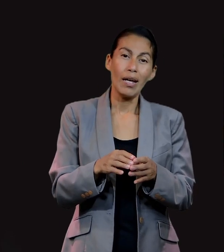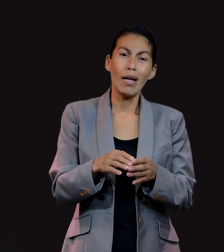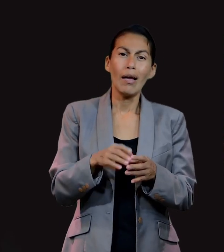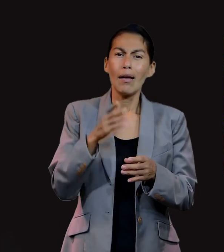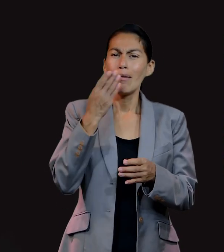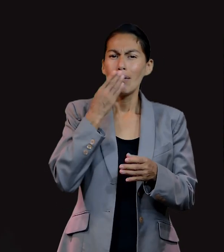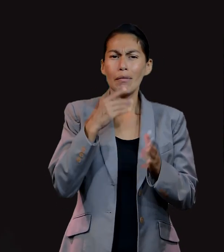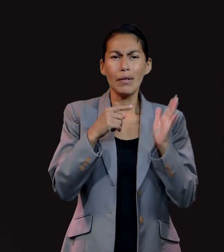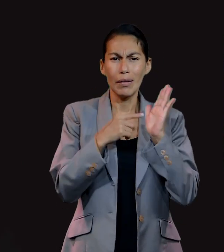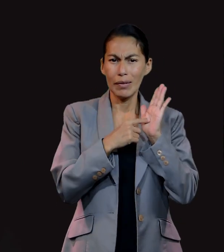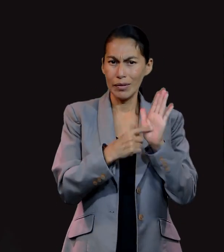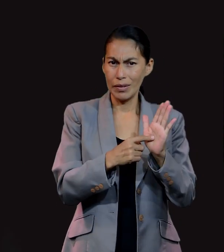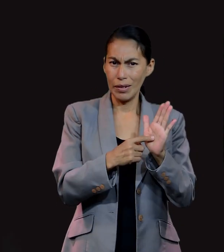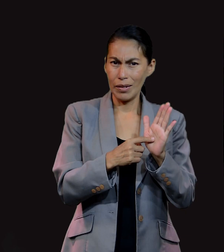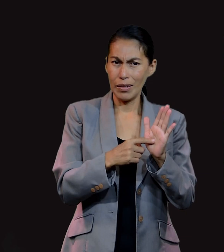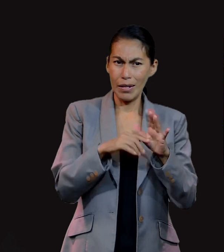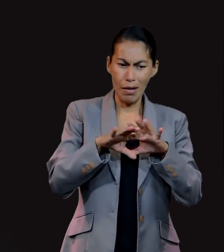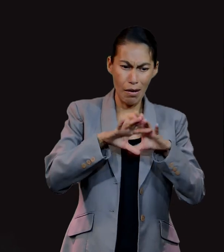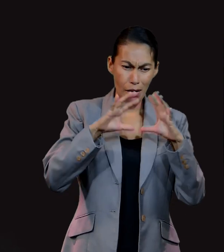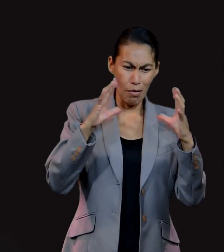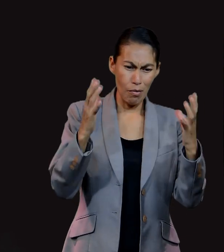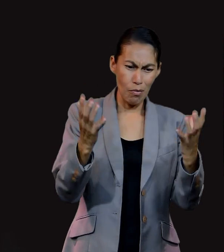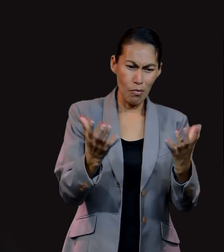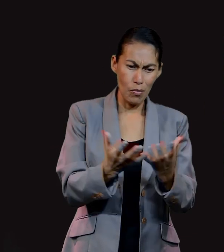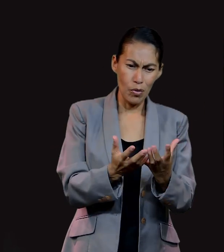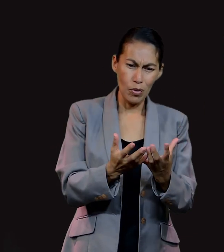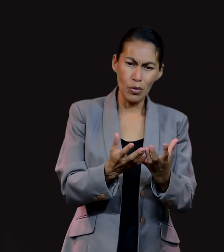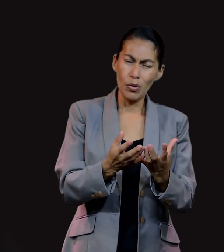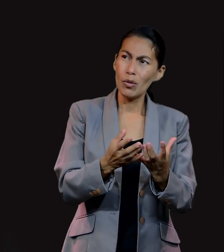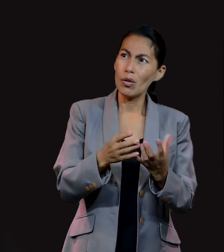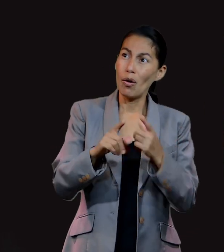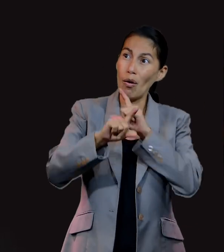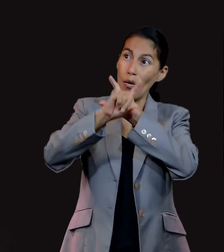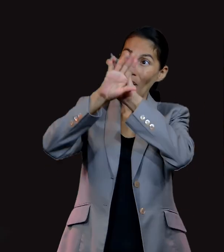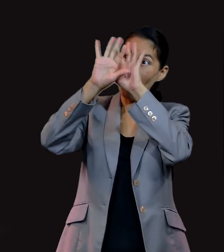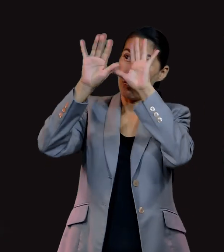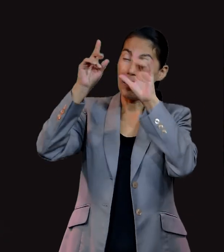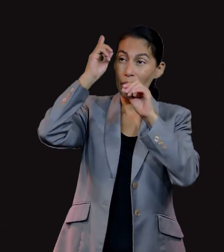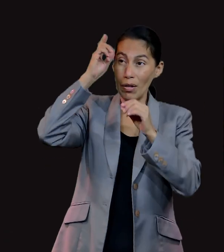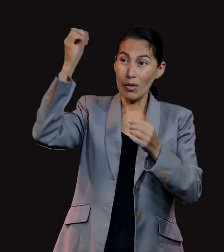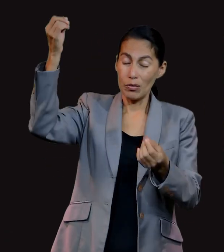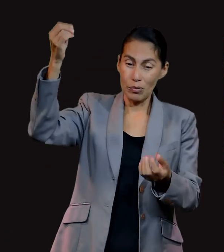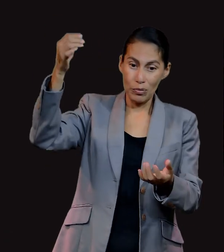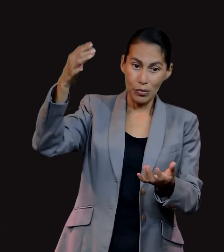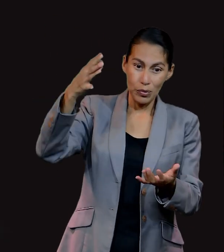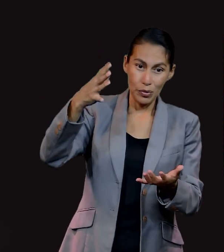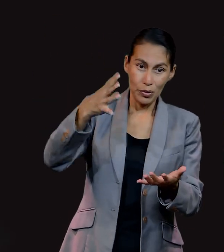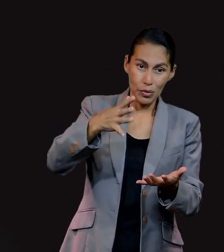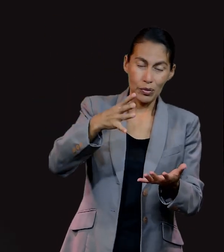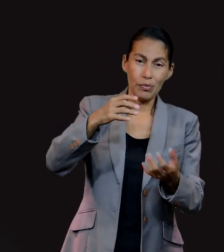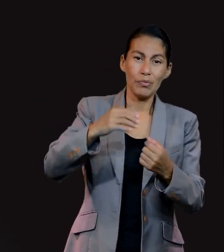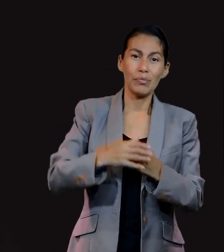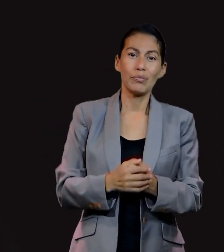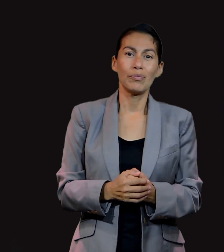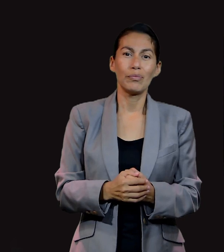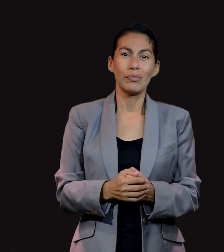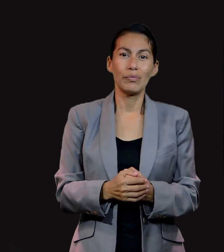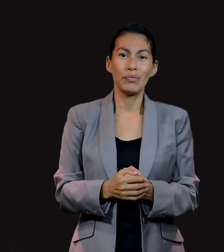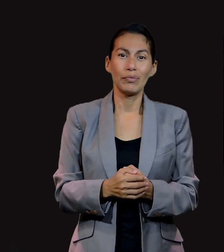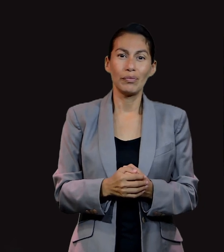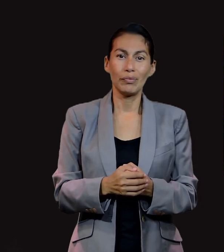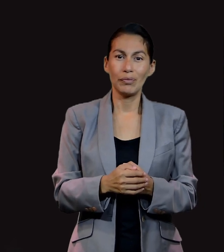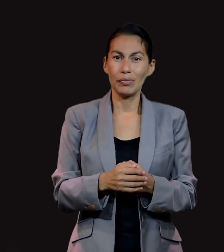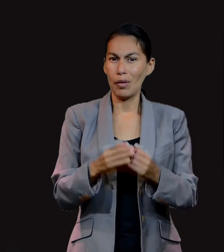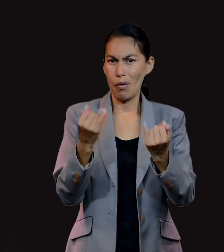tierra será iluminada con la gloria de Dios si oramos los unos por los otros entonces Dios